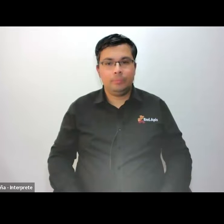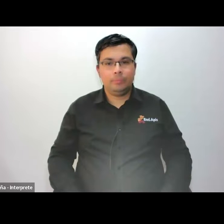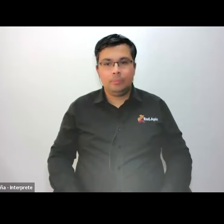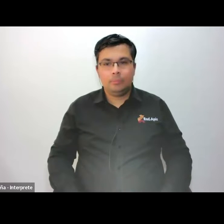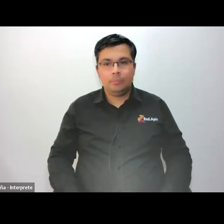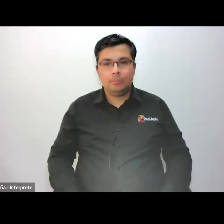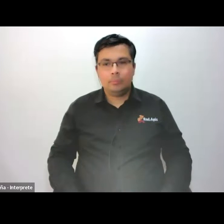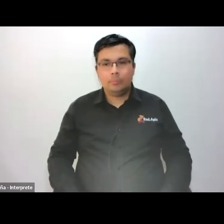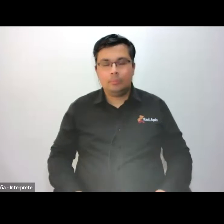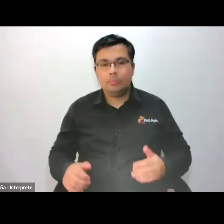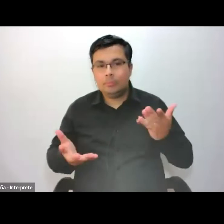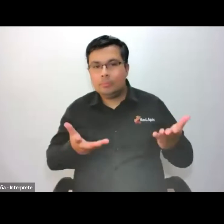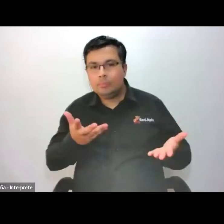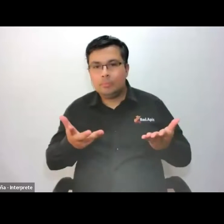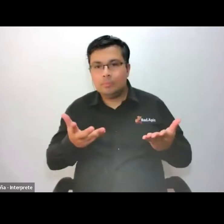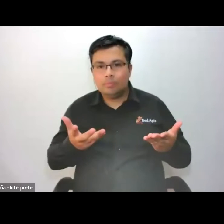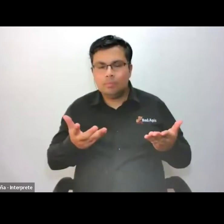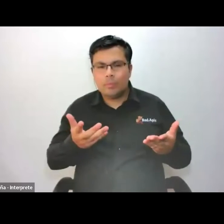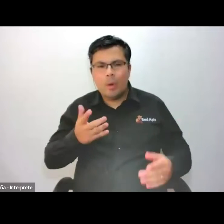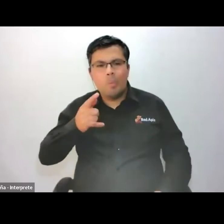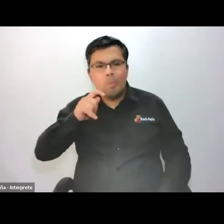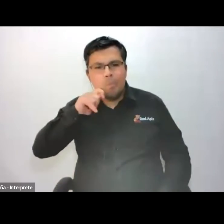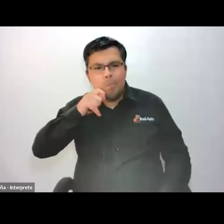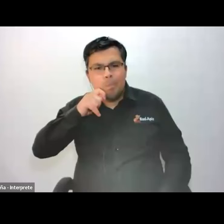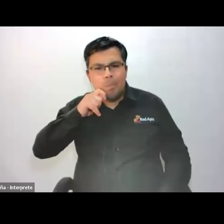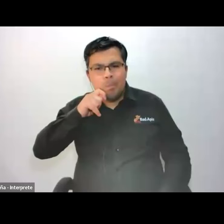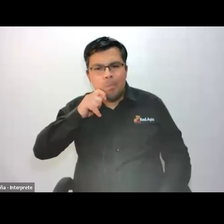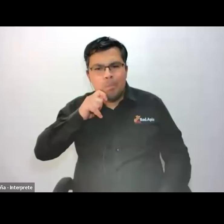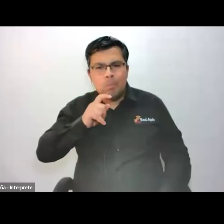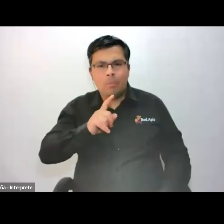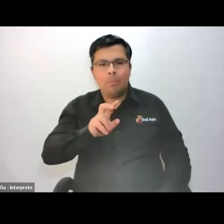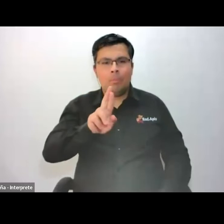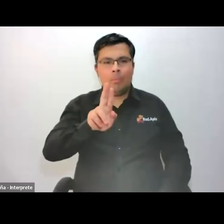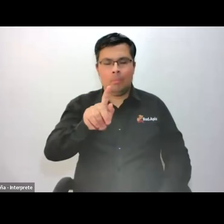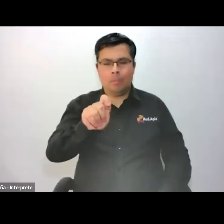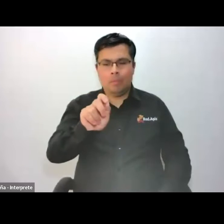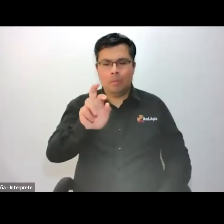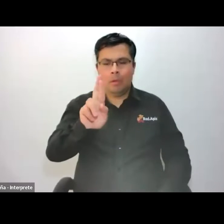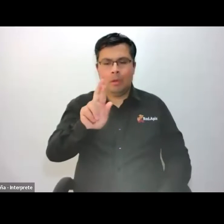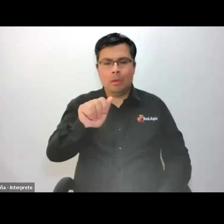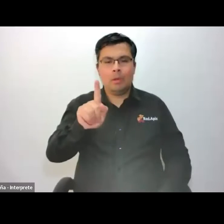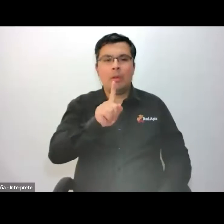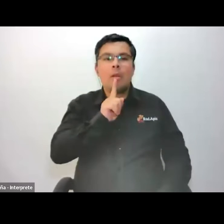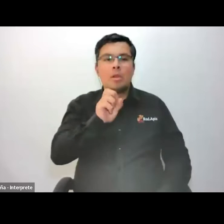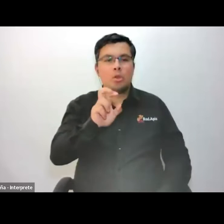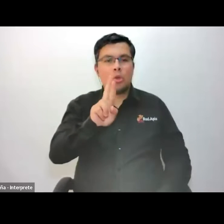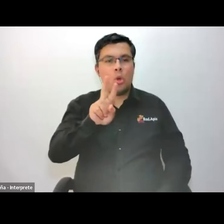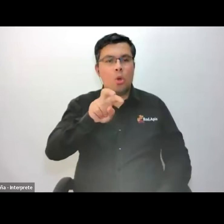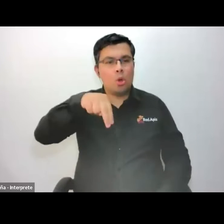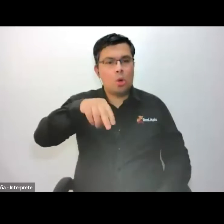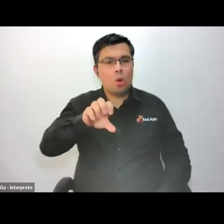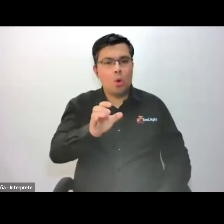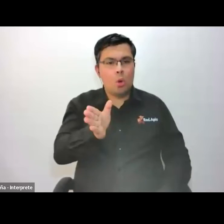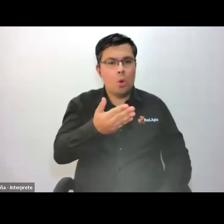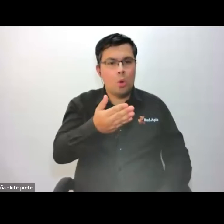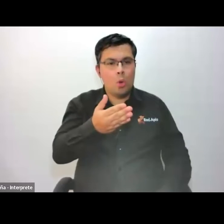es, ¿qué es el trastorno del espectro autista y cómo debiésemos referirnos y nombrar a los niños,